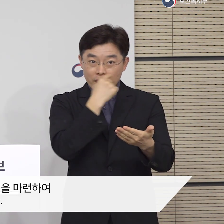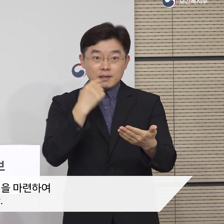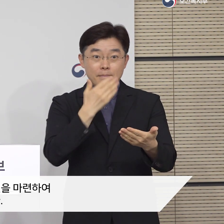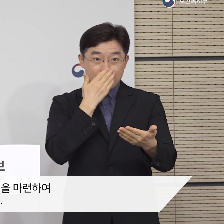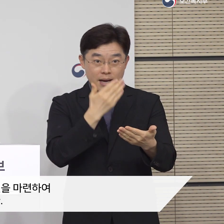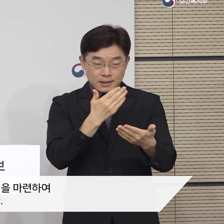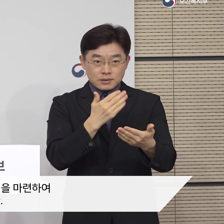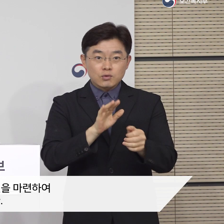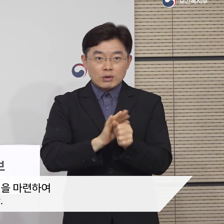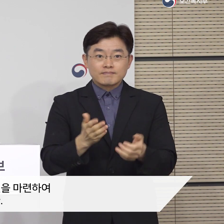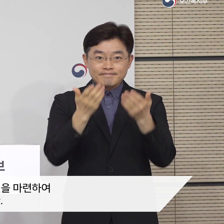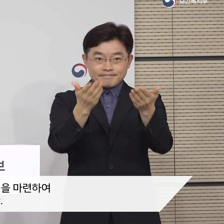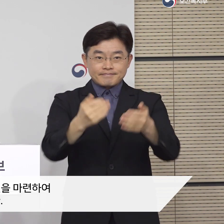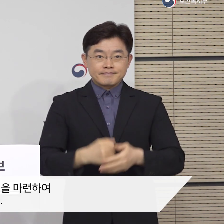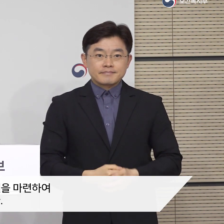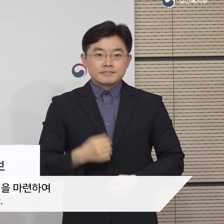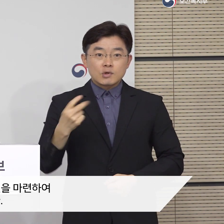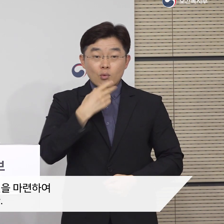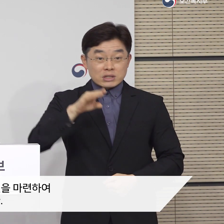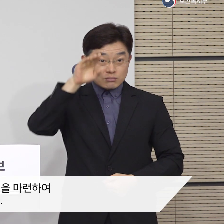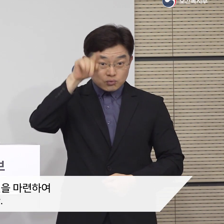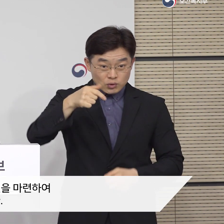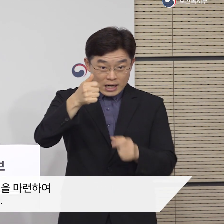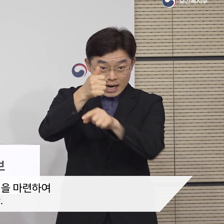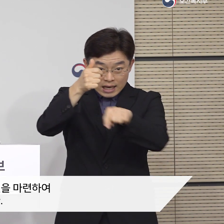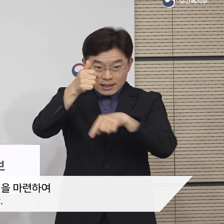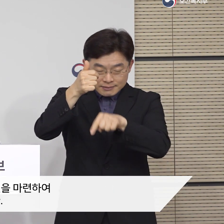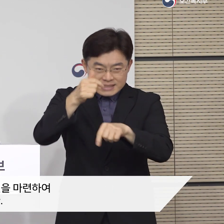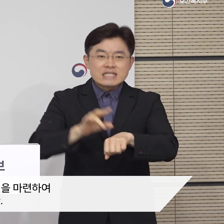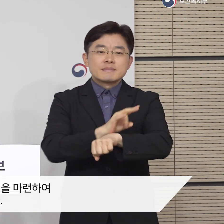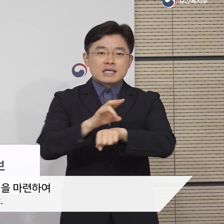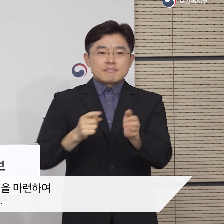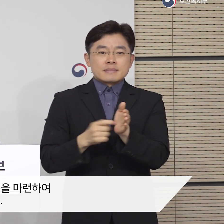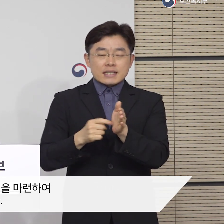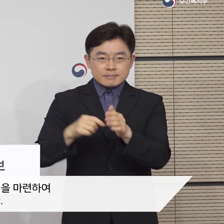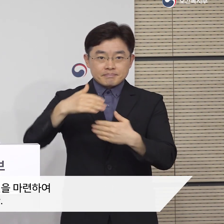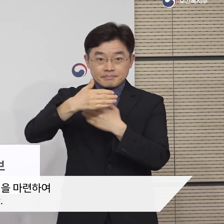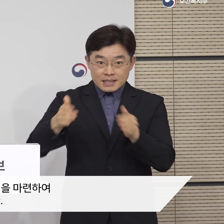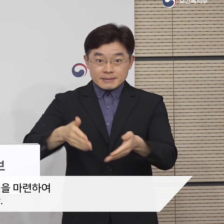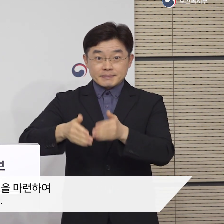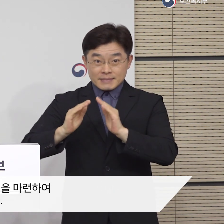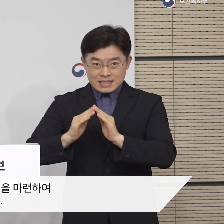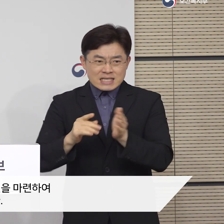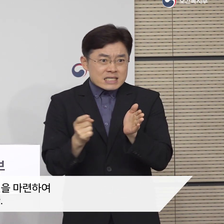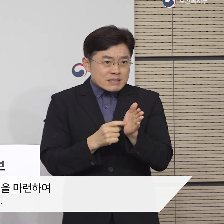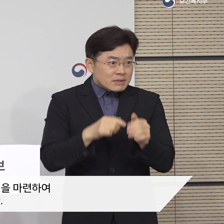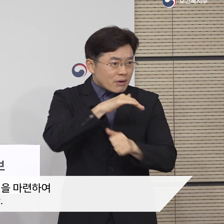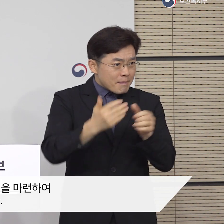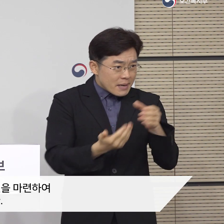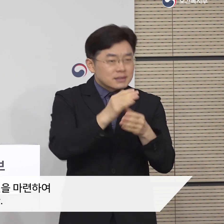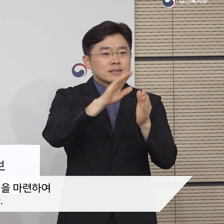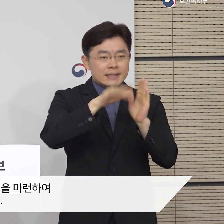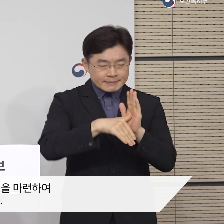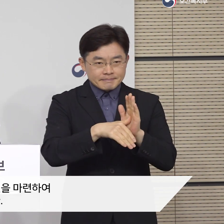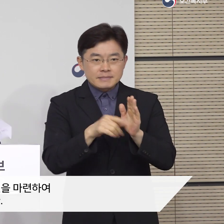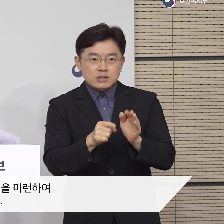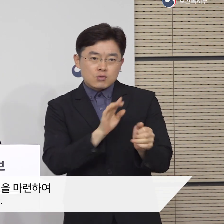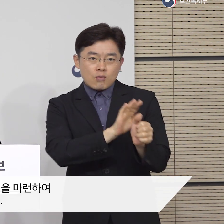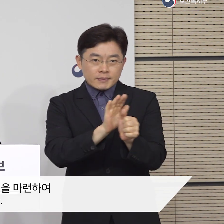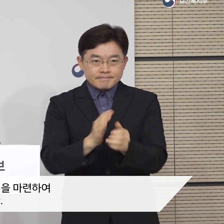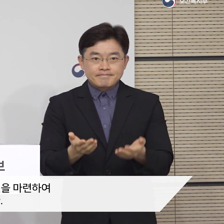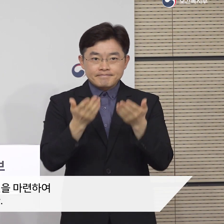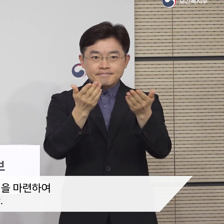복지부와 시도에 24시간 비상진료 상황실을 마련하여 긴급 상황에 대비할 수 있도록